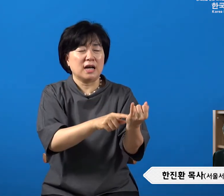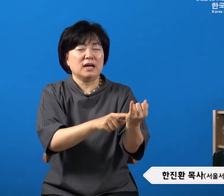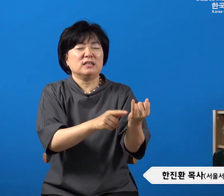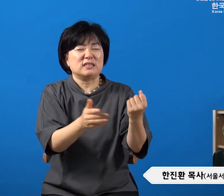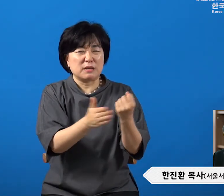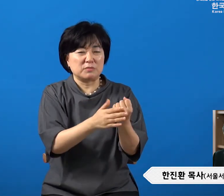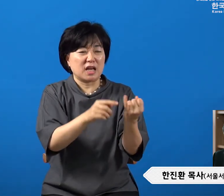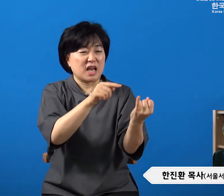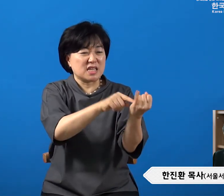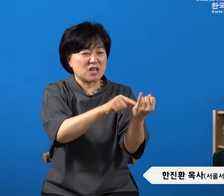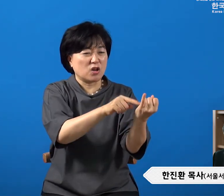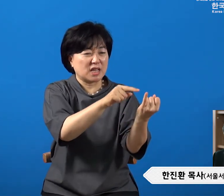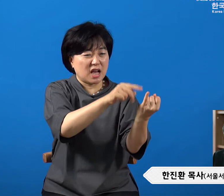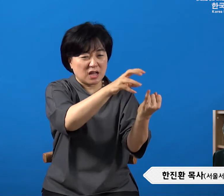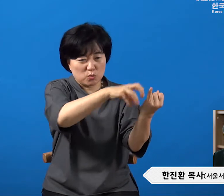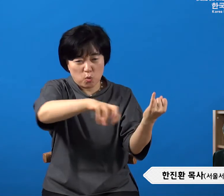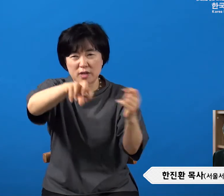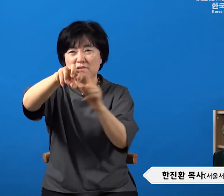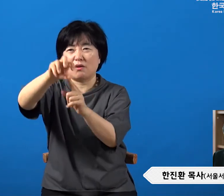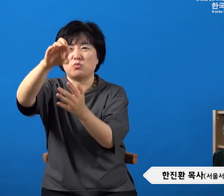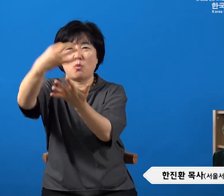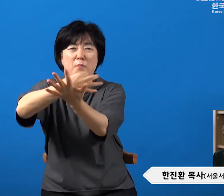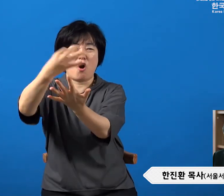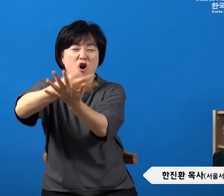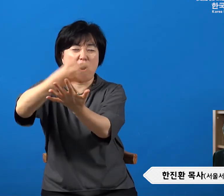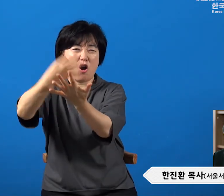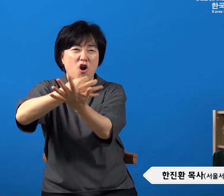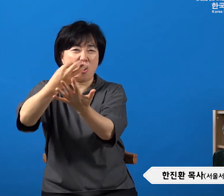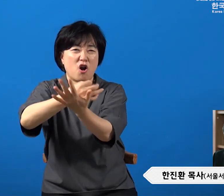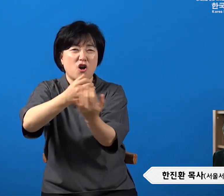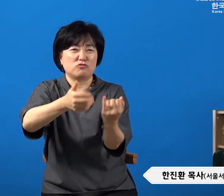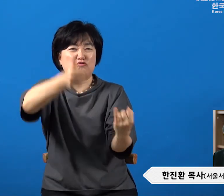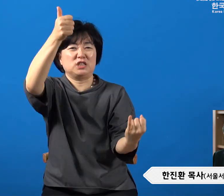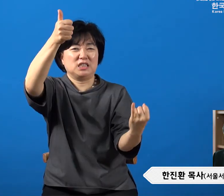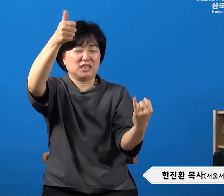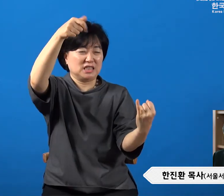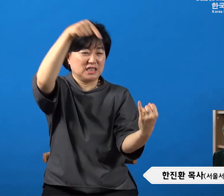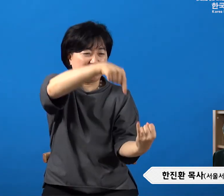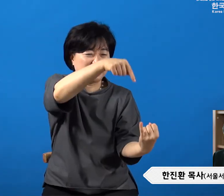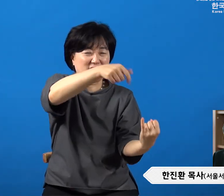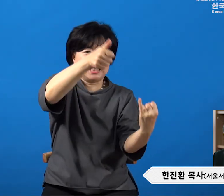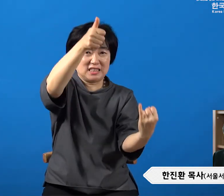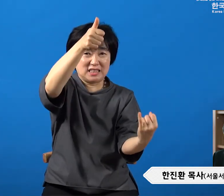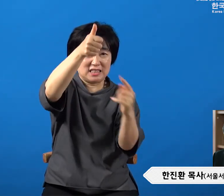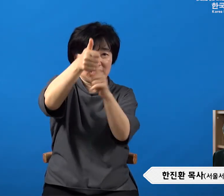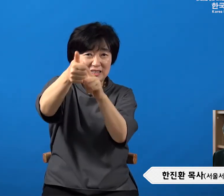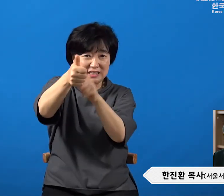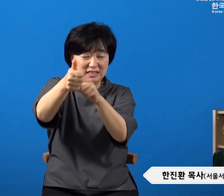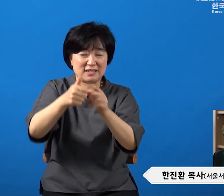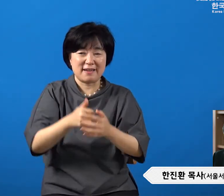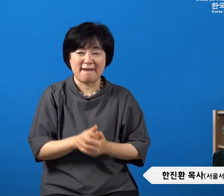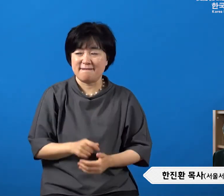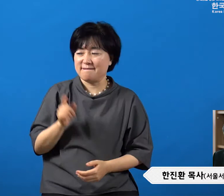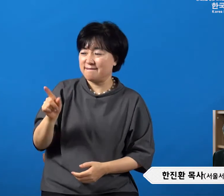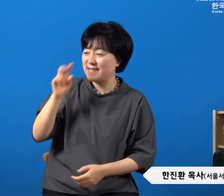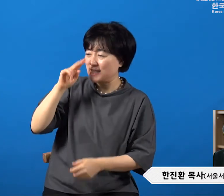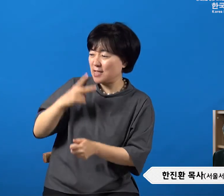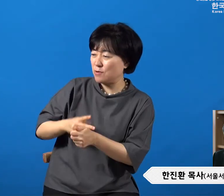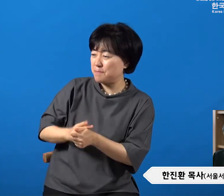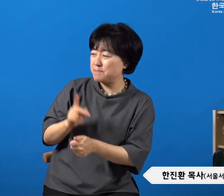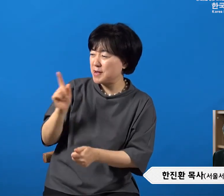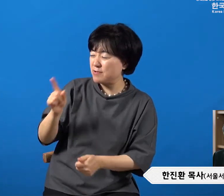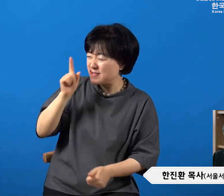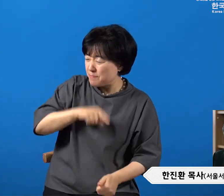두들겨 맞고 감옥에 갇혔습니다. 너무나도 억울한 일을 당했지만은 그래도 하나님께 다